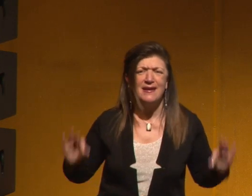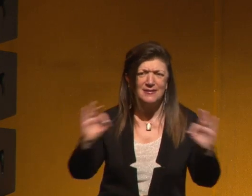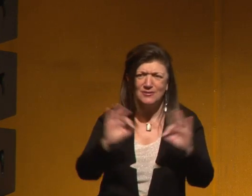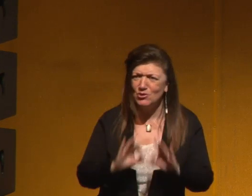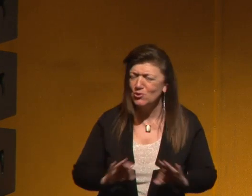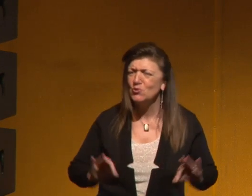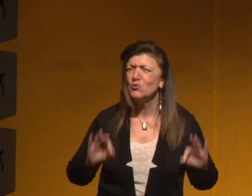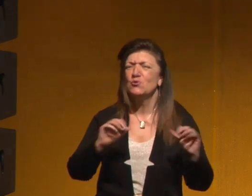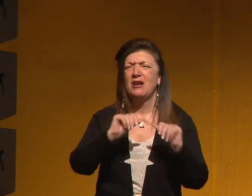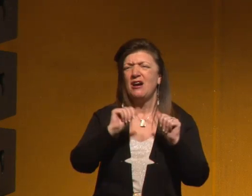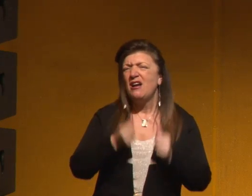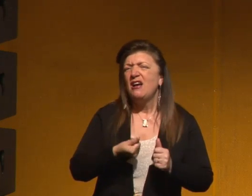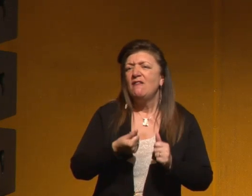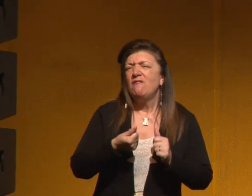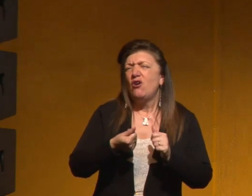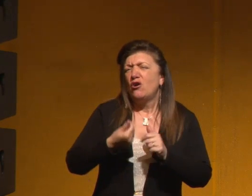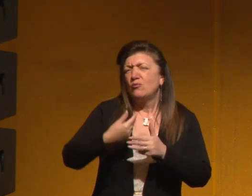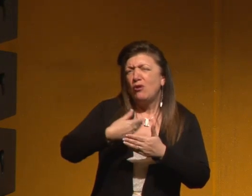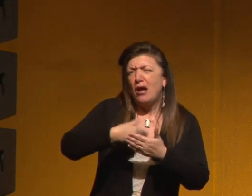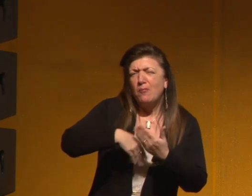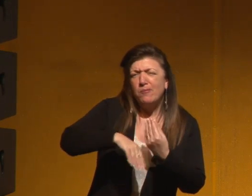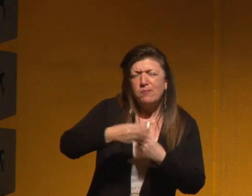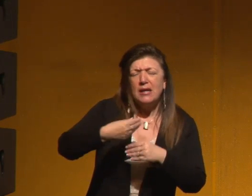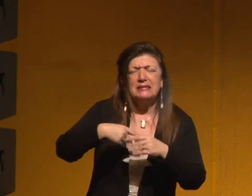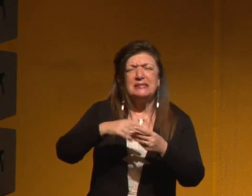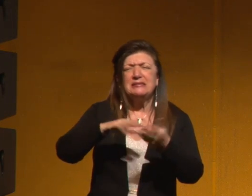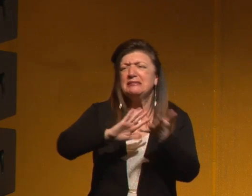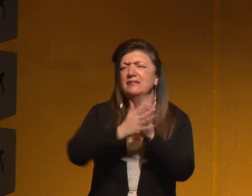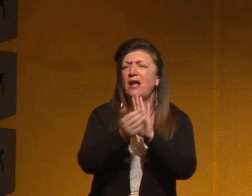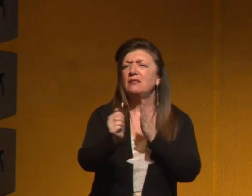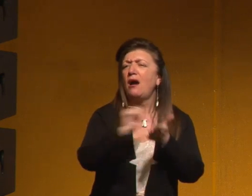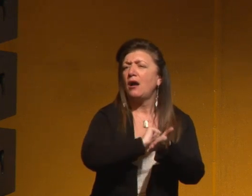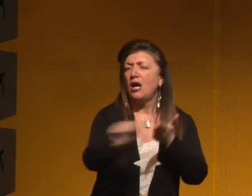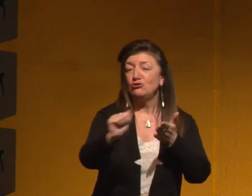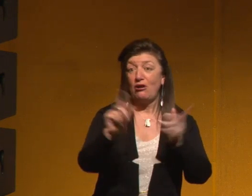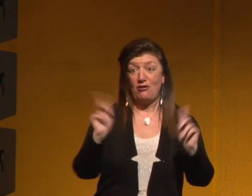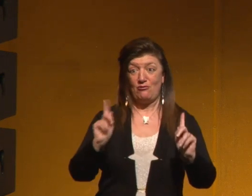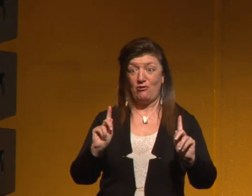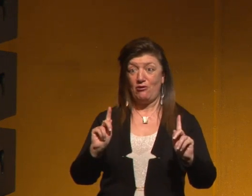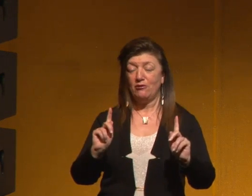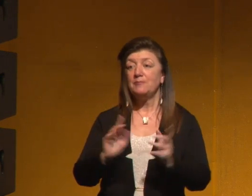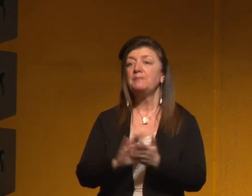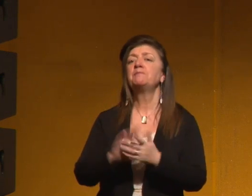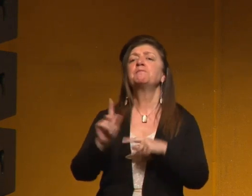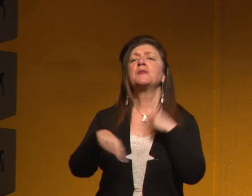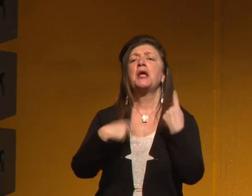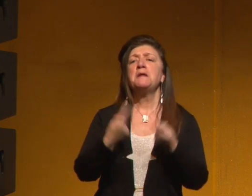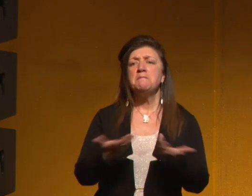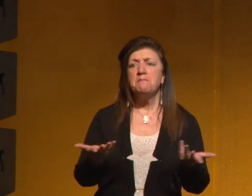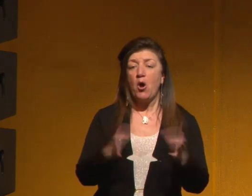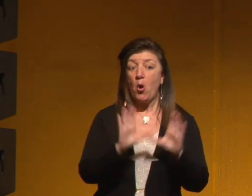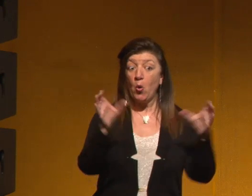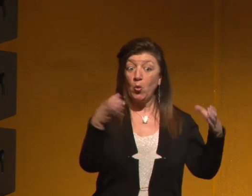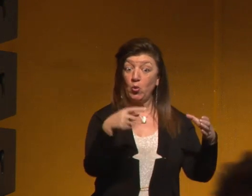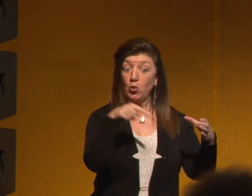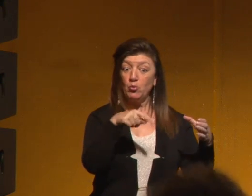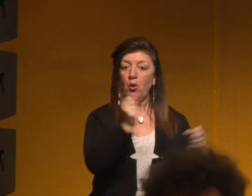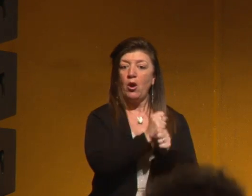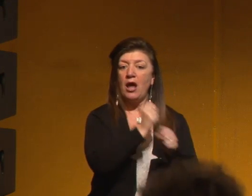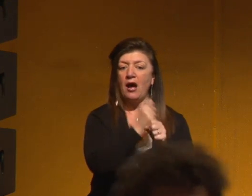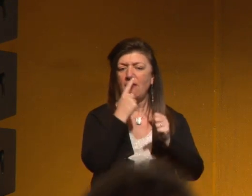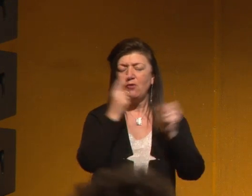poteva mai cancellarlo ma poi c'è stato un gruppo di lavoro straordinario che del salone rappresenta